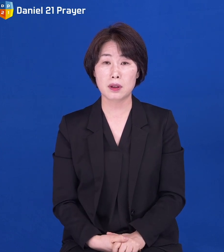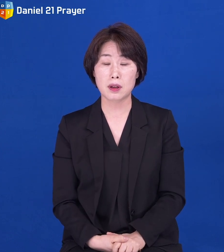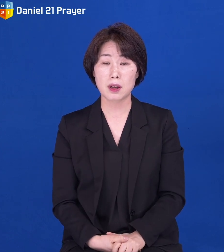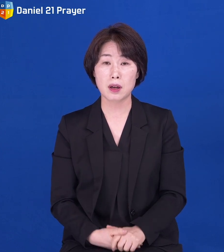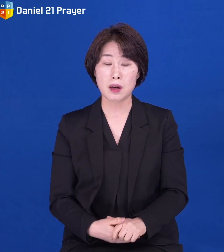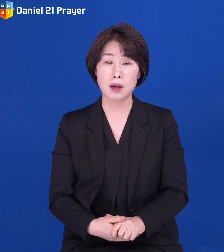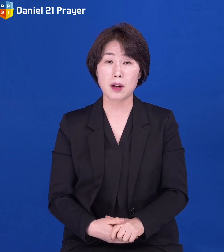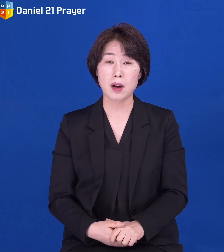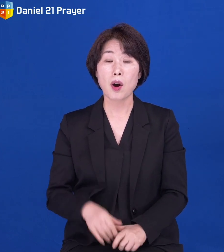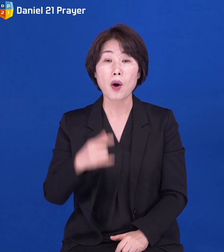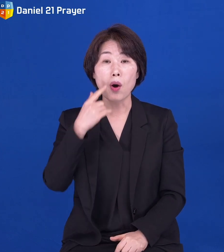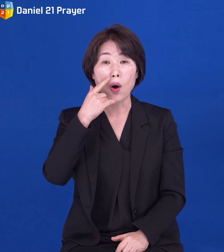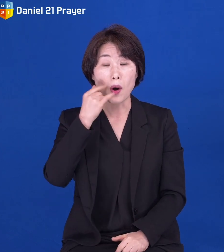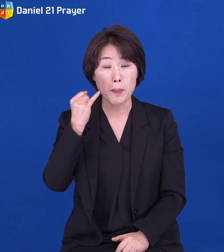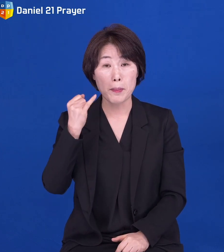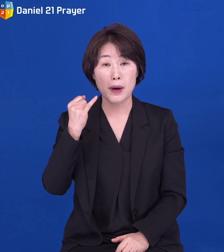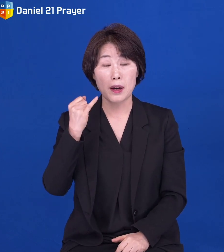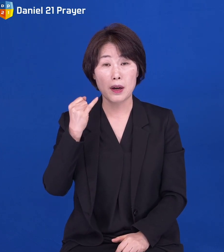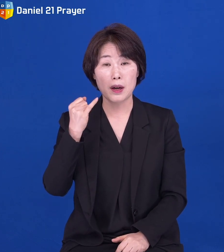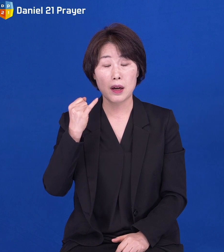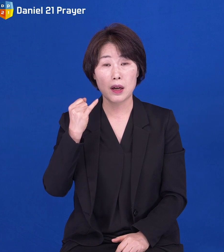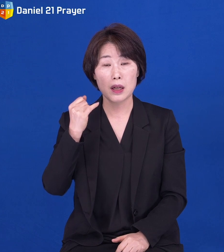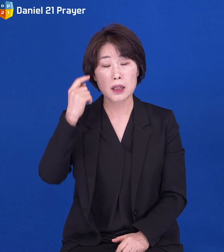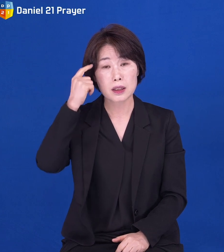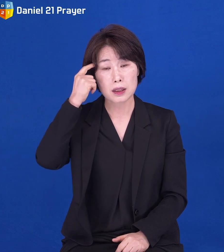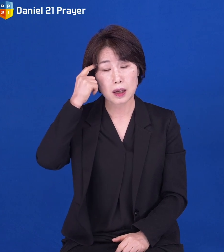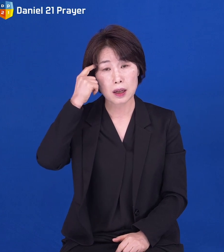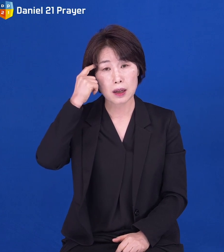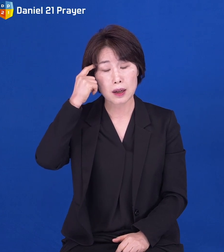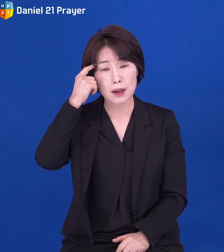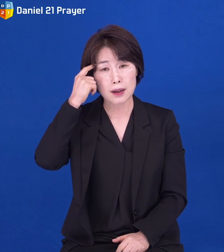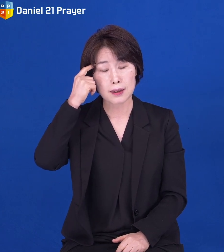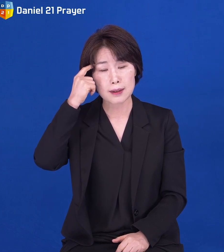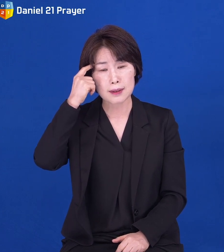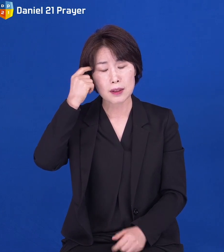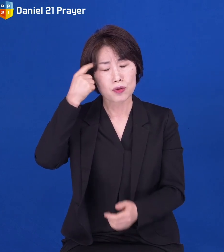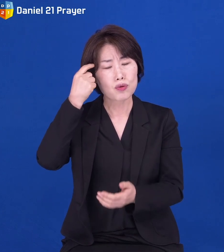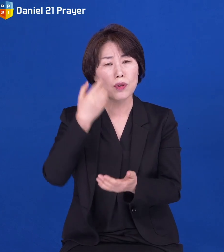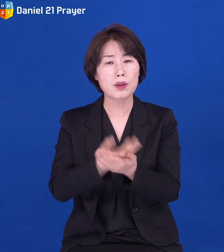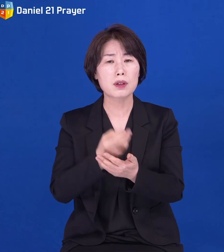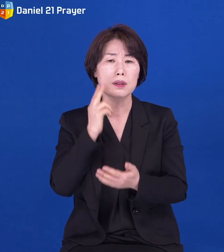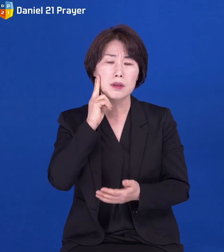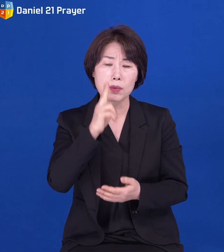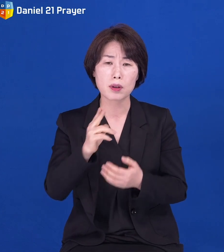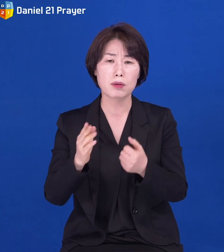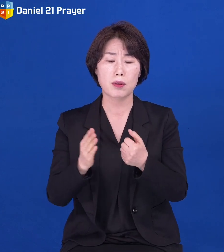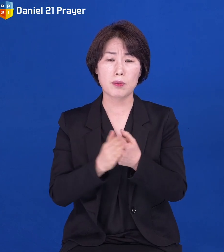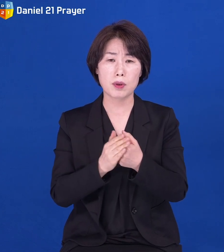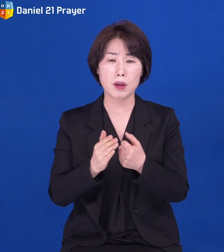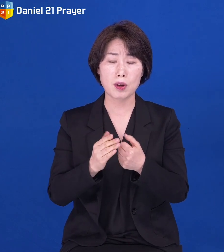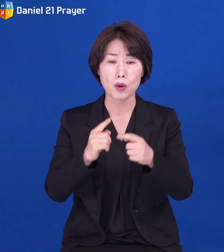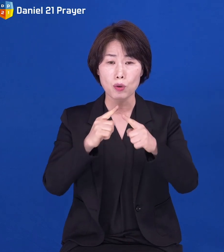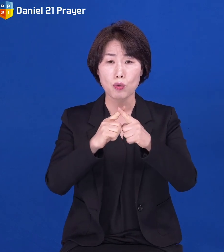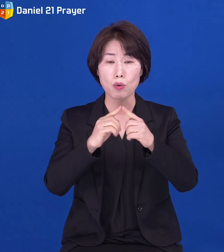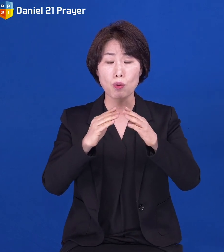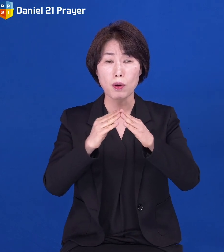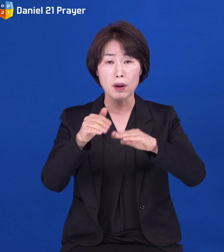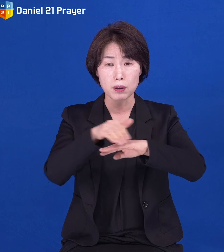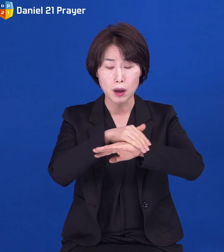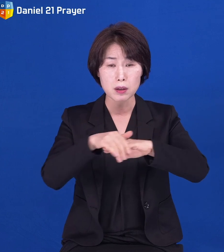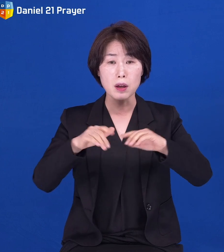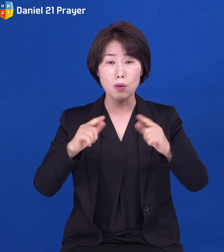이제 우리 엄마도 어리고 저희 어머니도 어렸었고, 그리고 또 너무 그 충격이 너무 심해서 교회까지 안 나가게